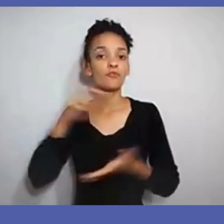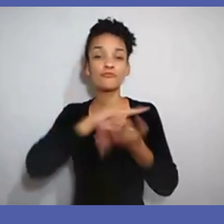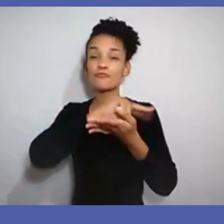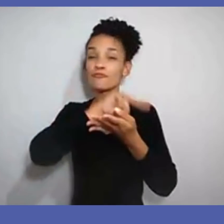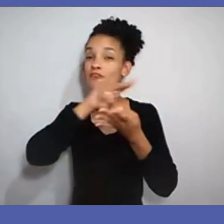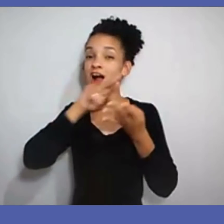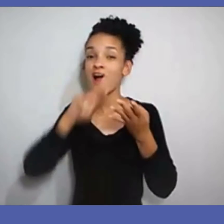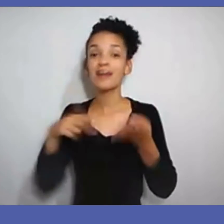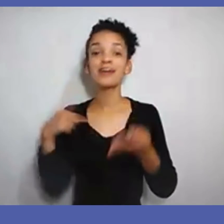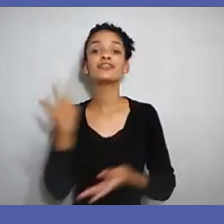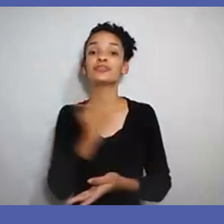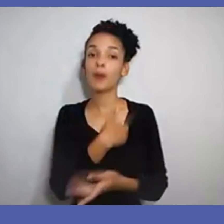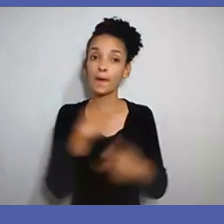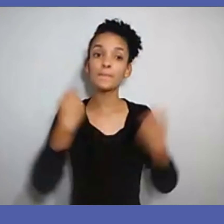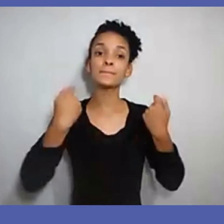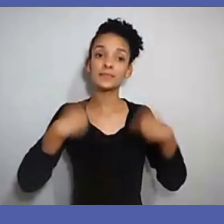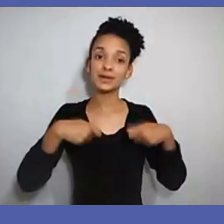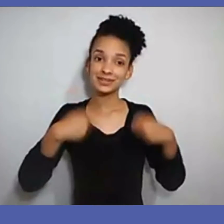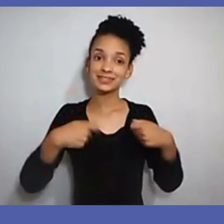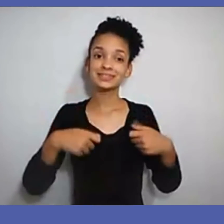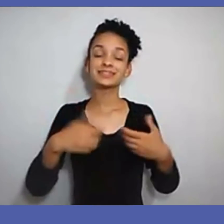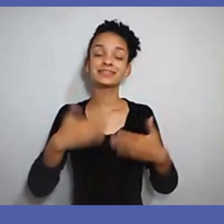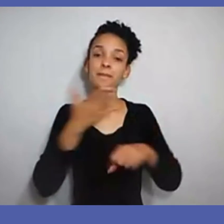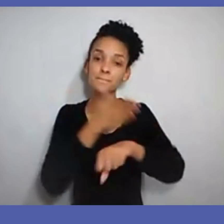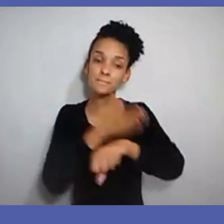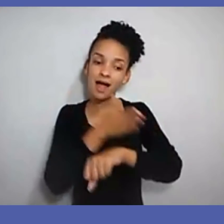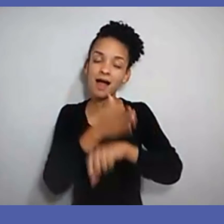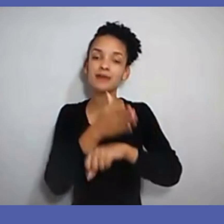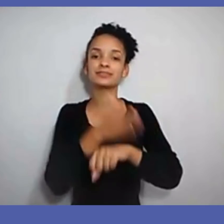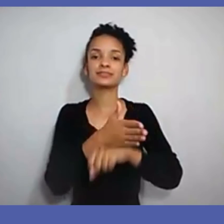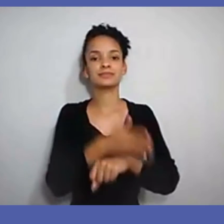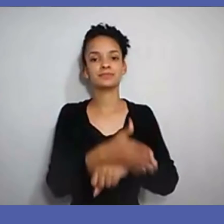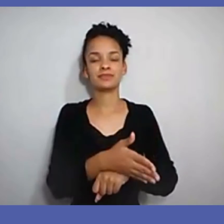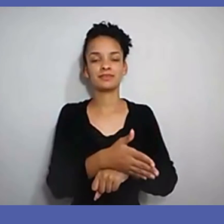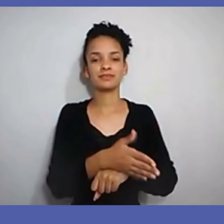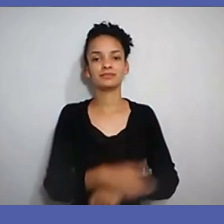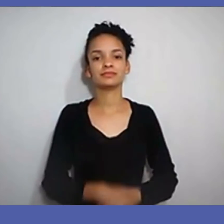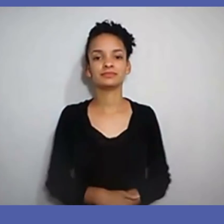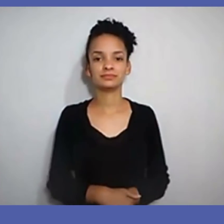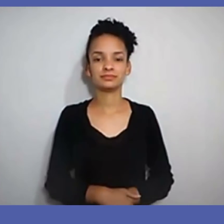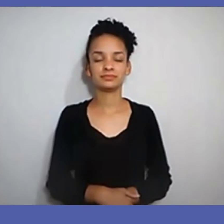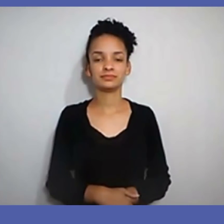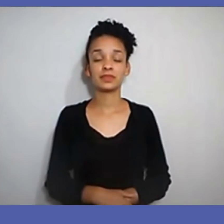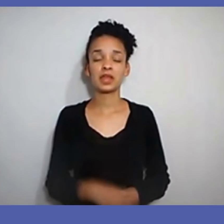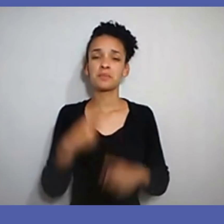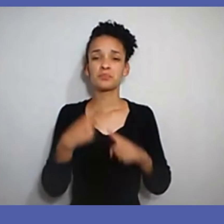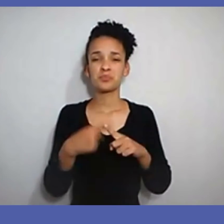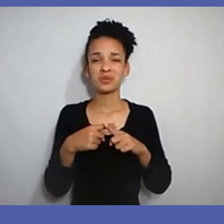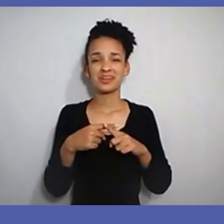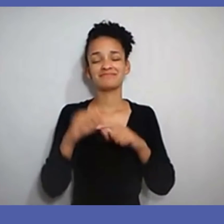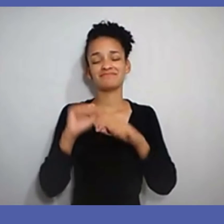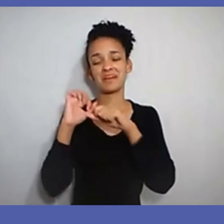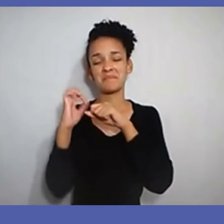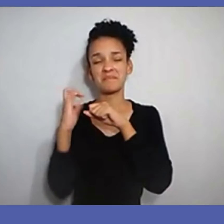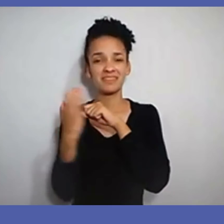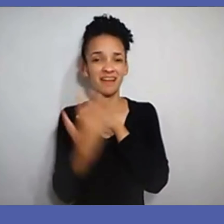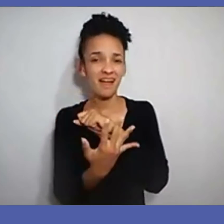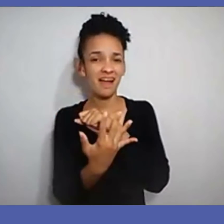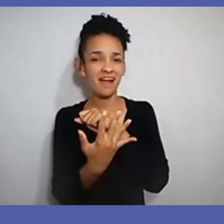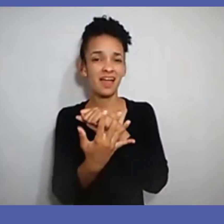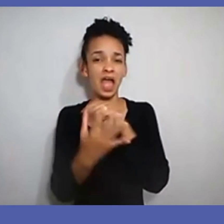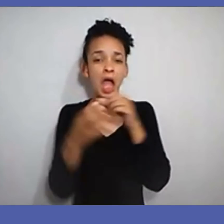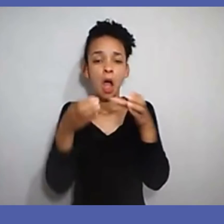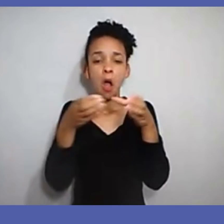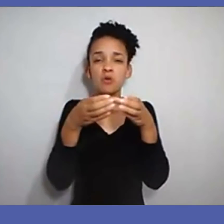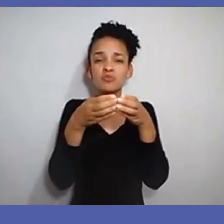voltar a participar, porque com a pandemia, né, muitos grupos se dissolveram. E agora, irmão, está